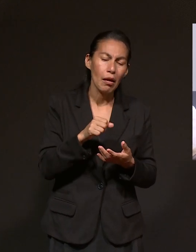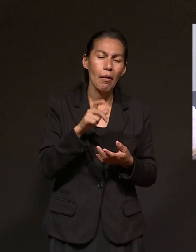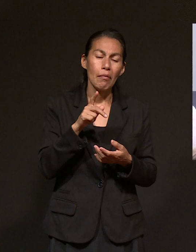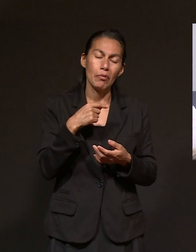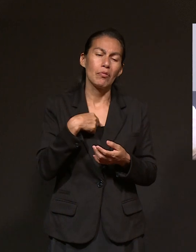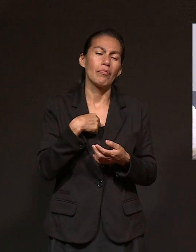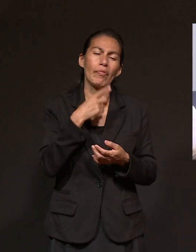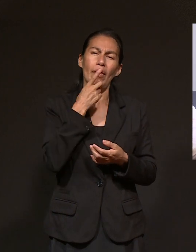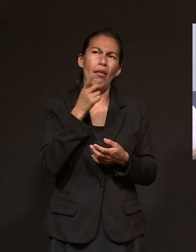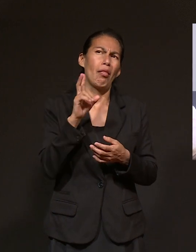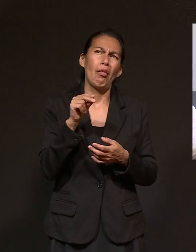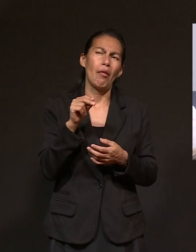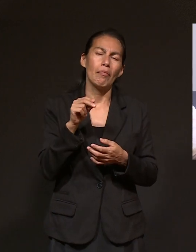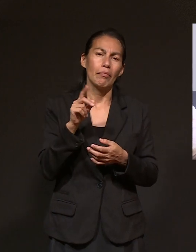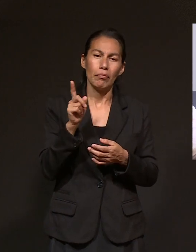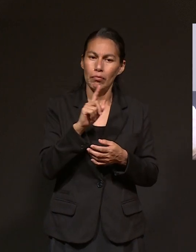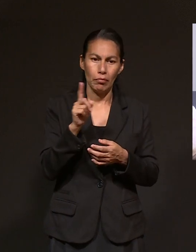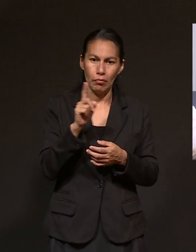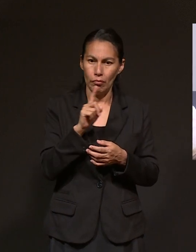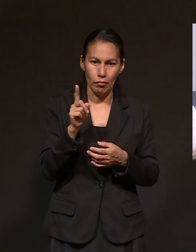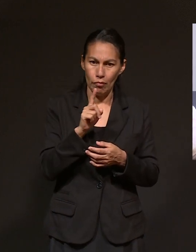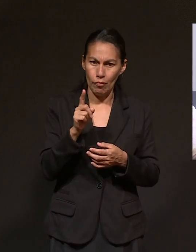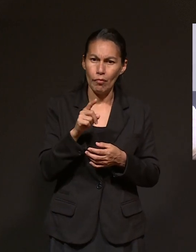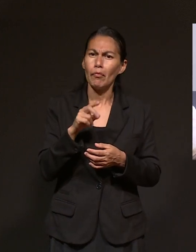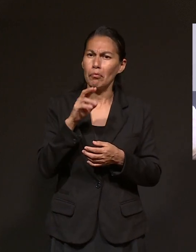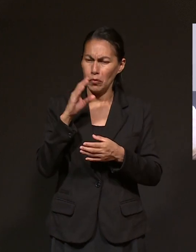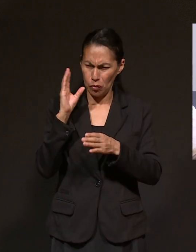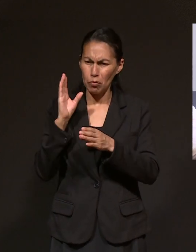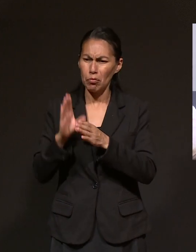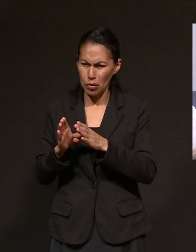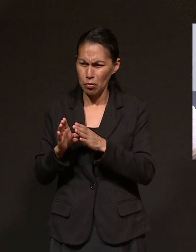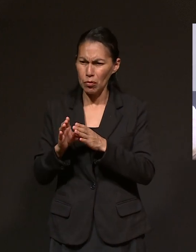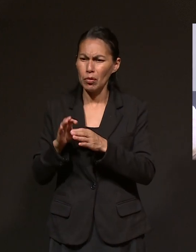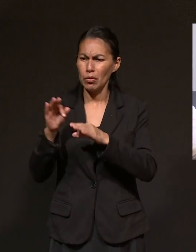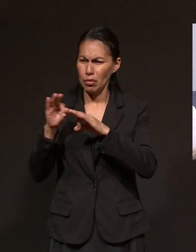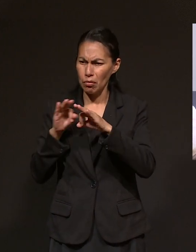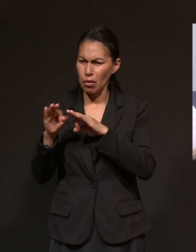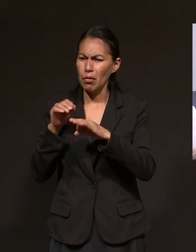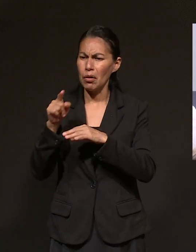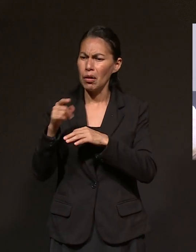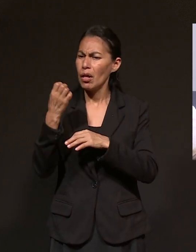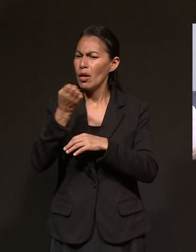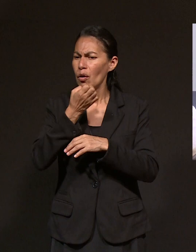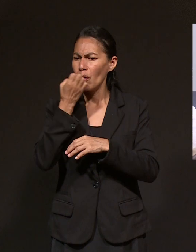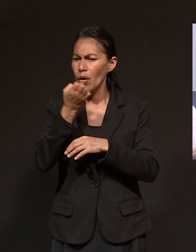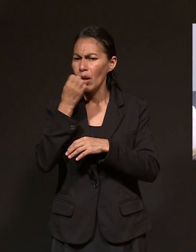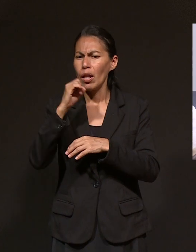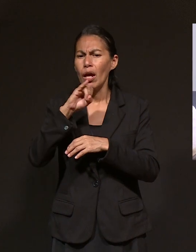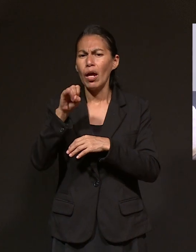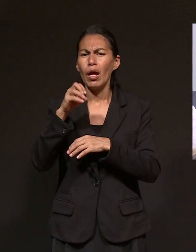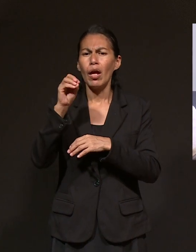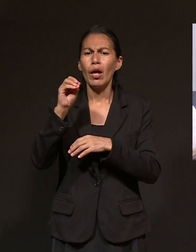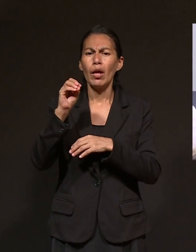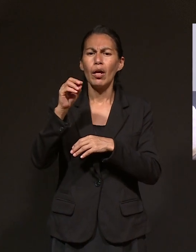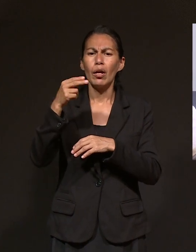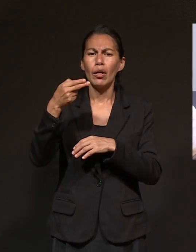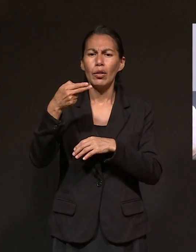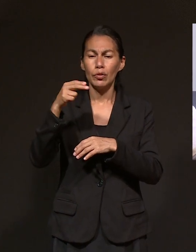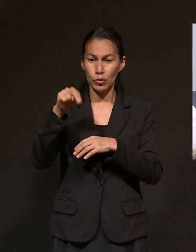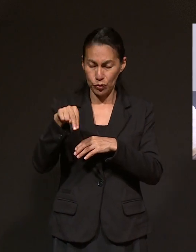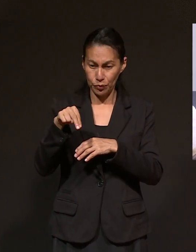Pero no, nosotros cumplimos nuestra parte y nos fuimos a trabajar al colegio John Nevin Sandrius.